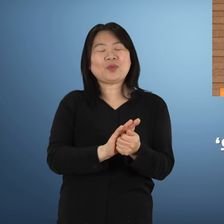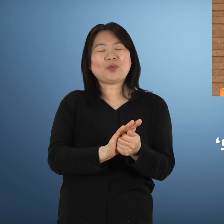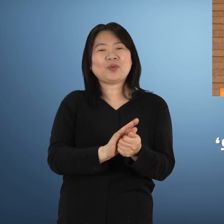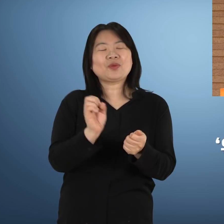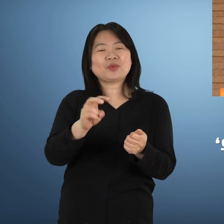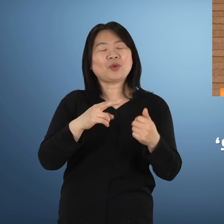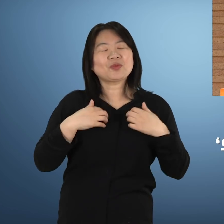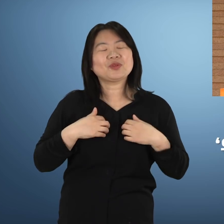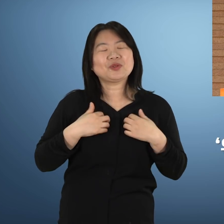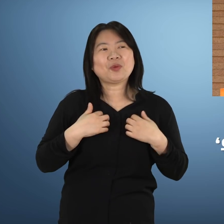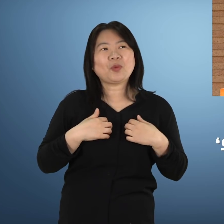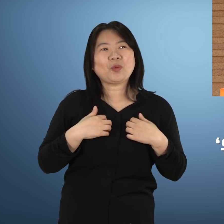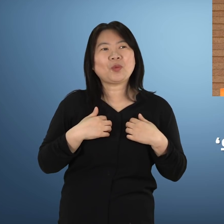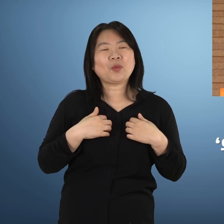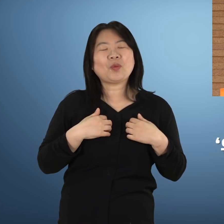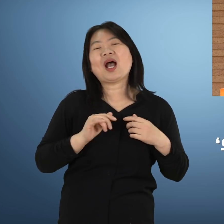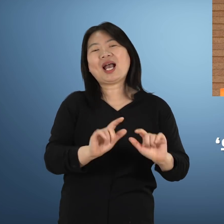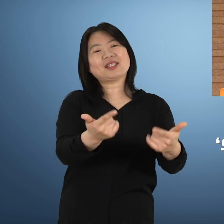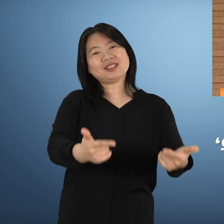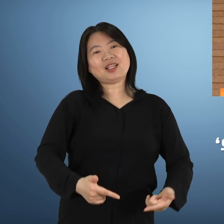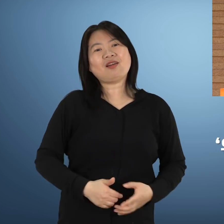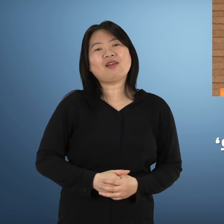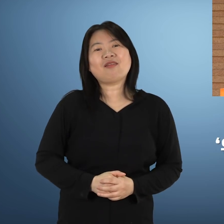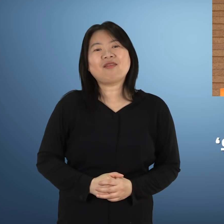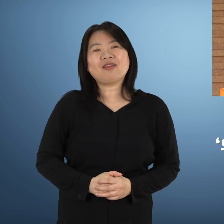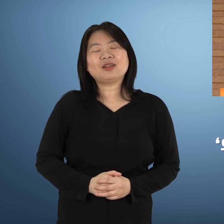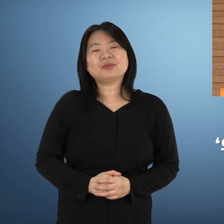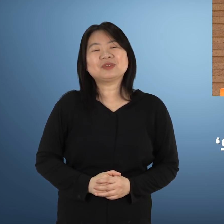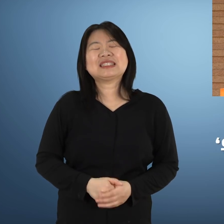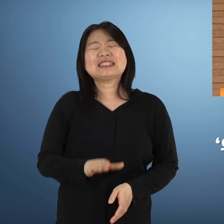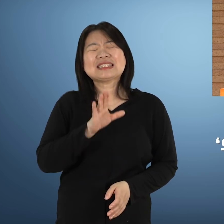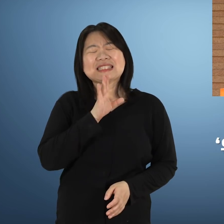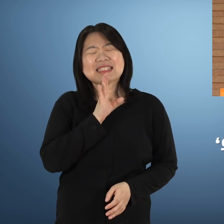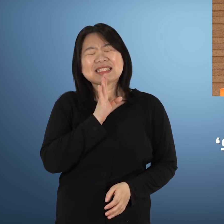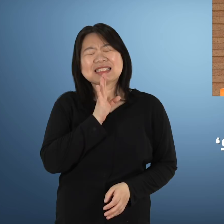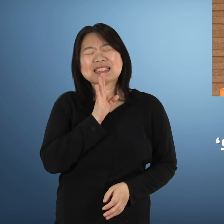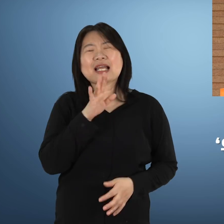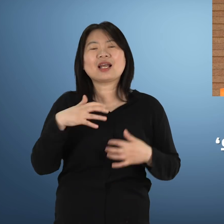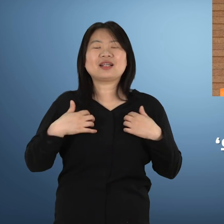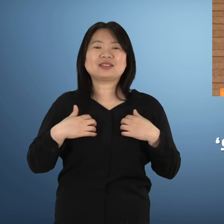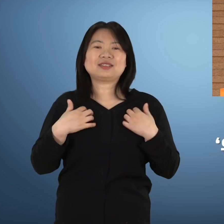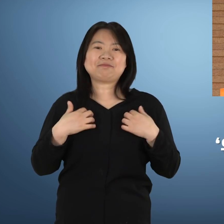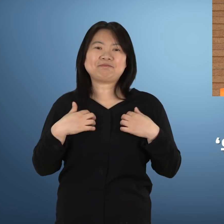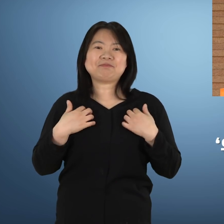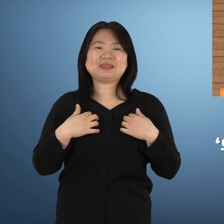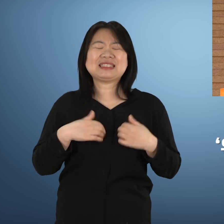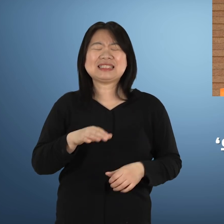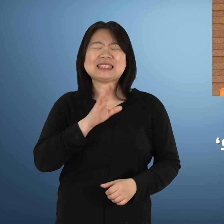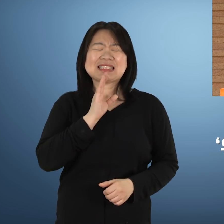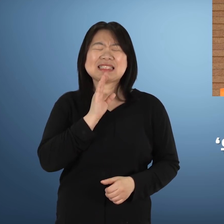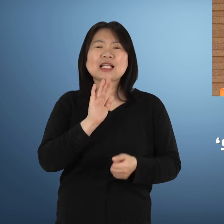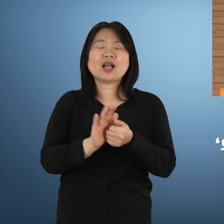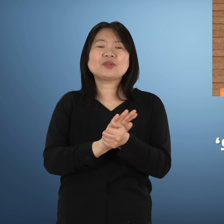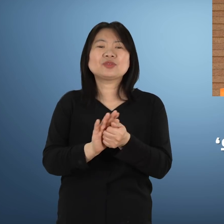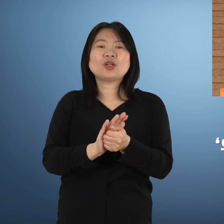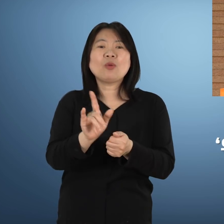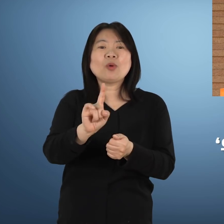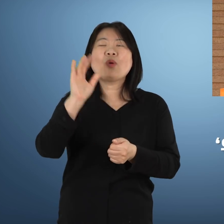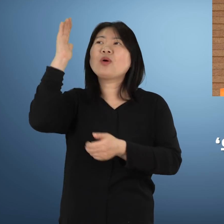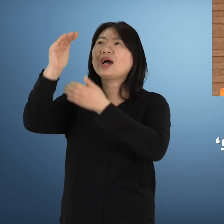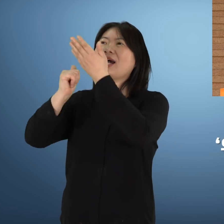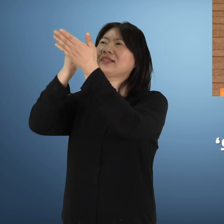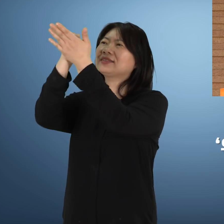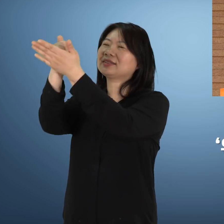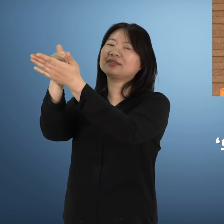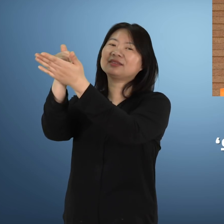기쁨이 아니라는 거예요. 이게 진정한 기쁨과 위로는